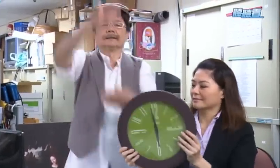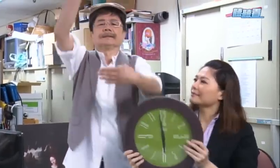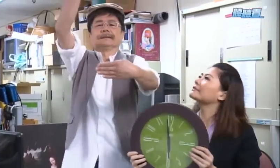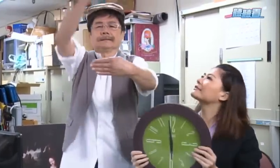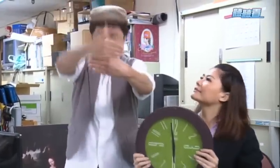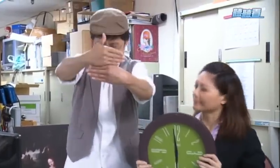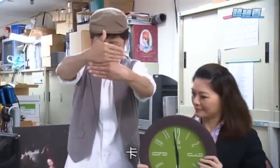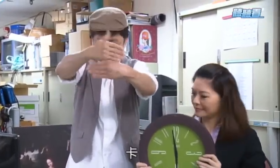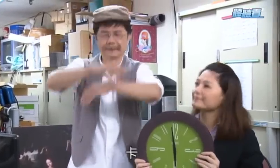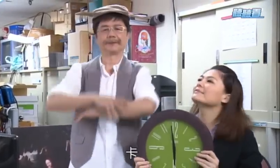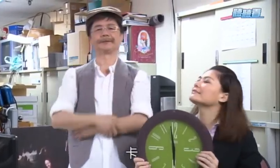咔！